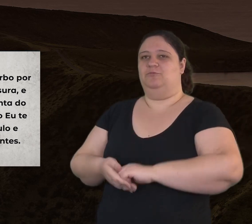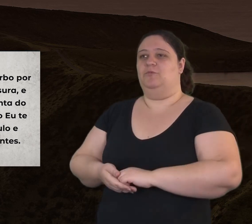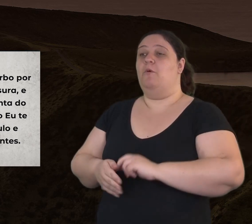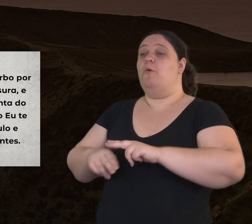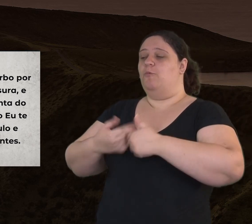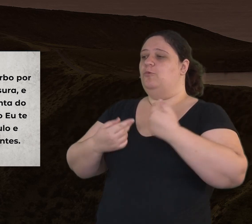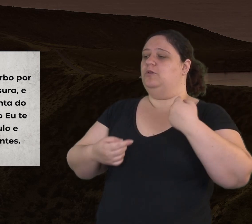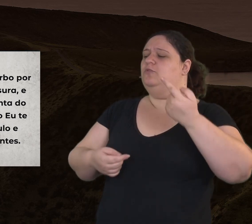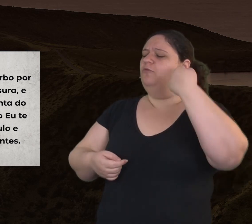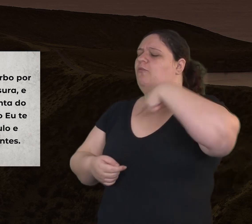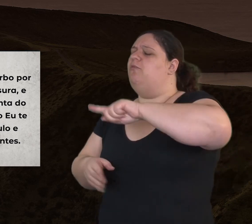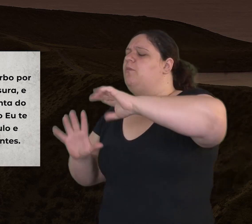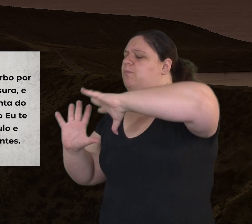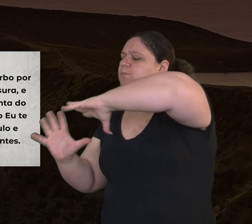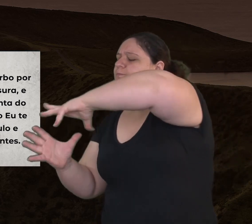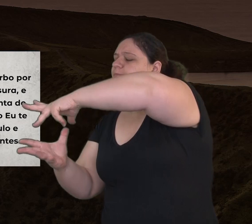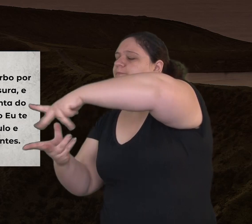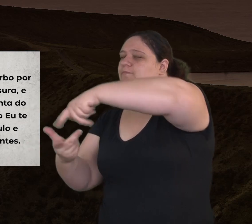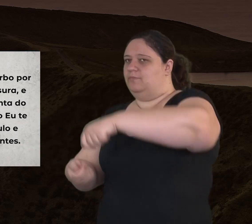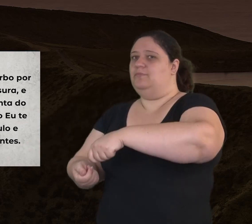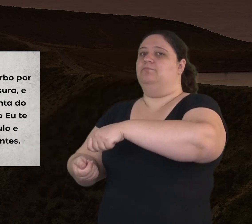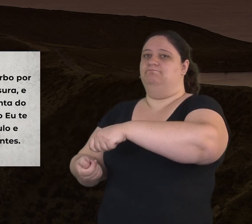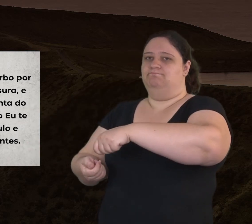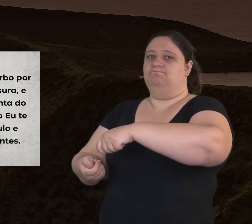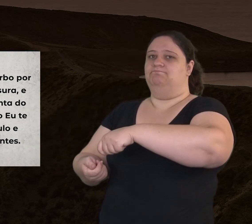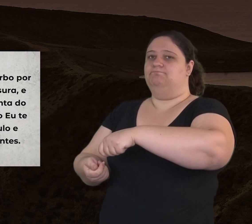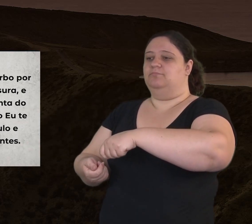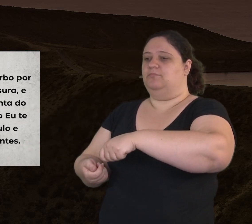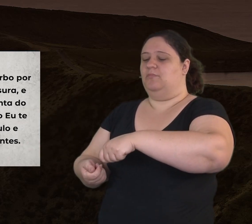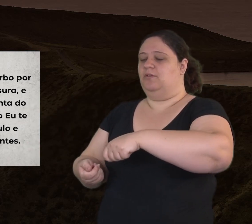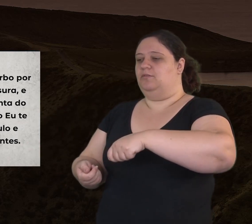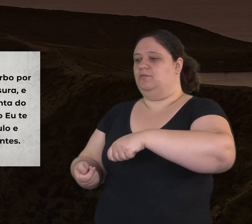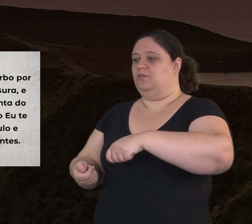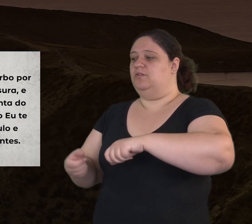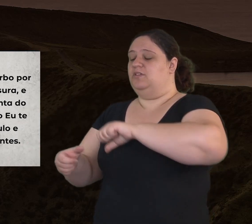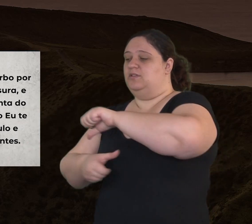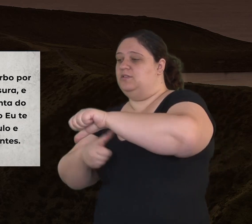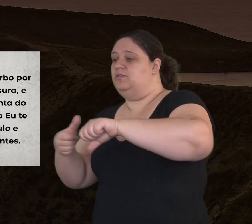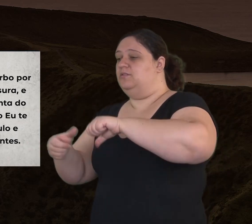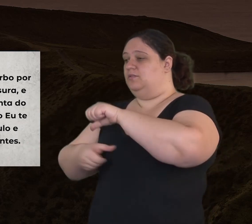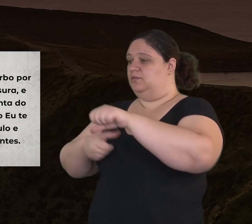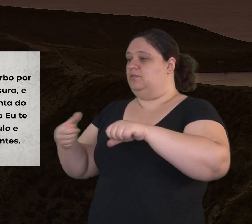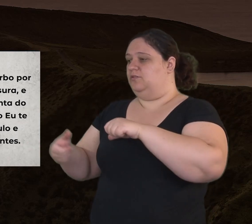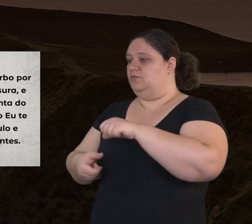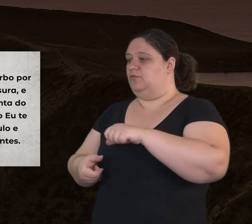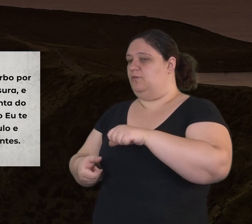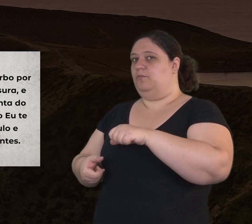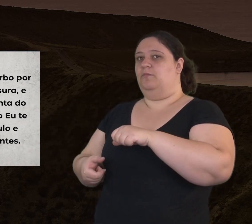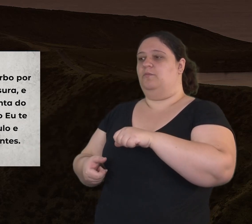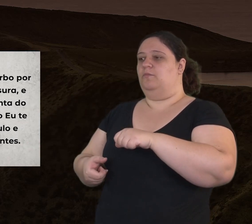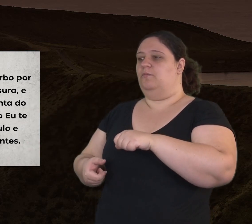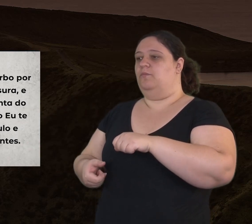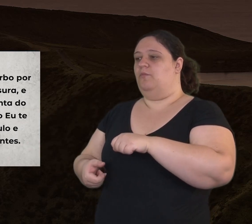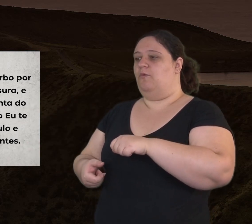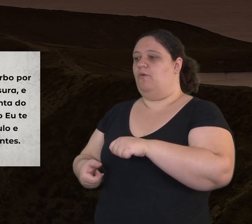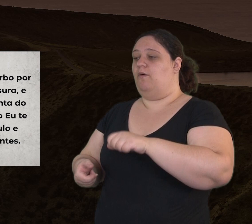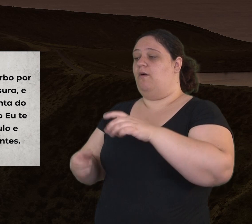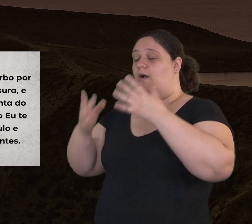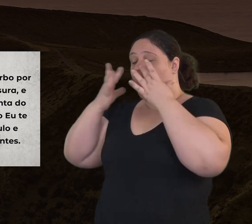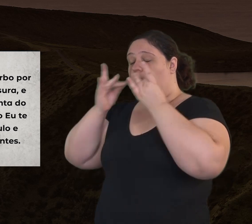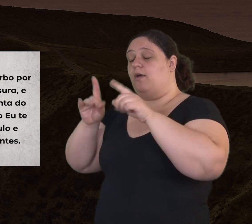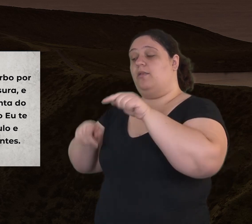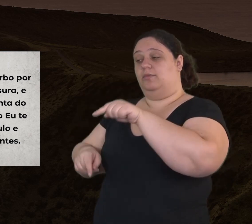isso eu te lancei à terra, fiz de ti um espetáculo e advertência perante